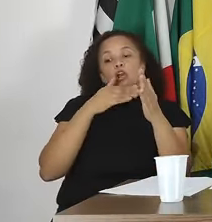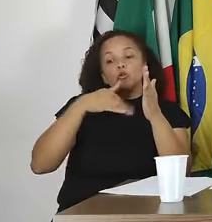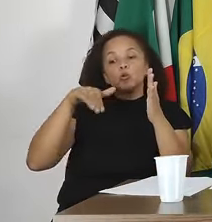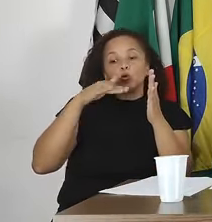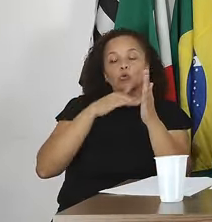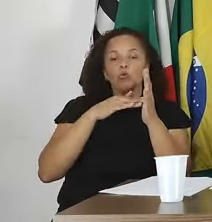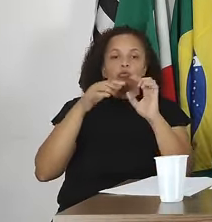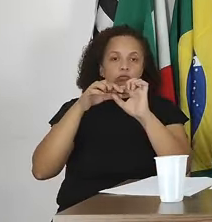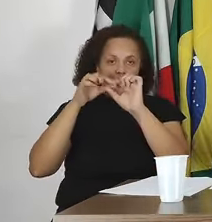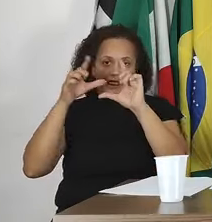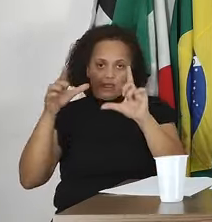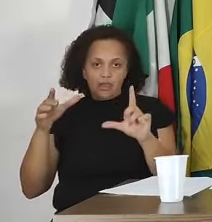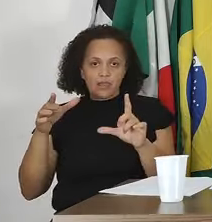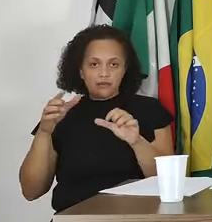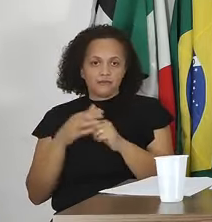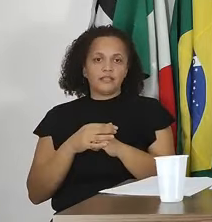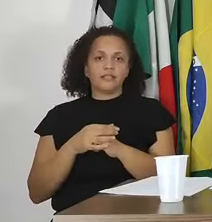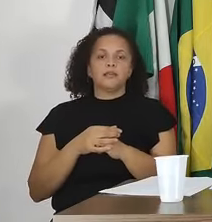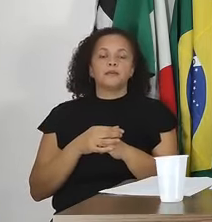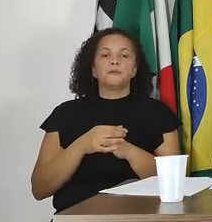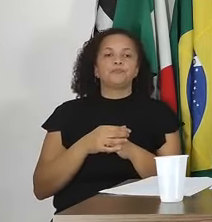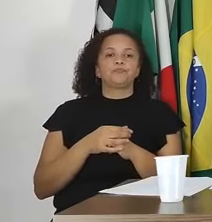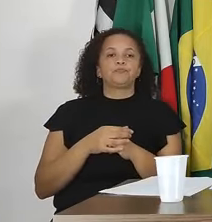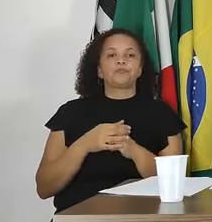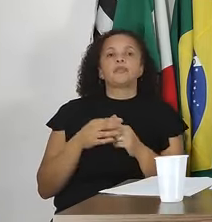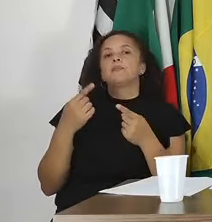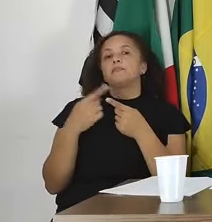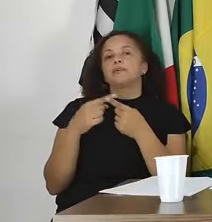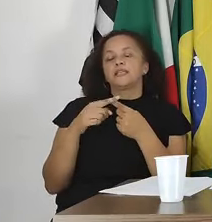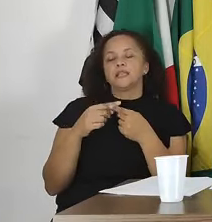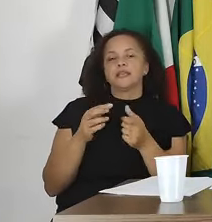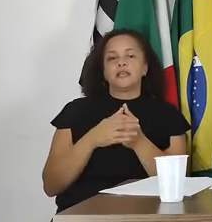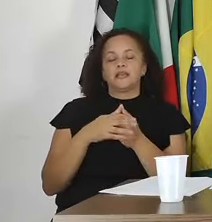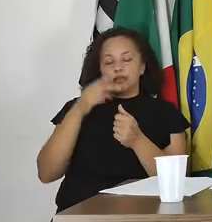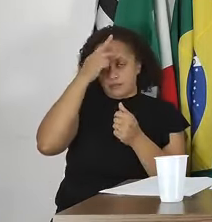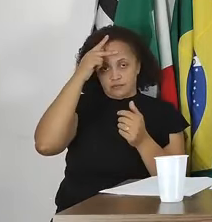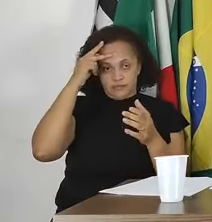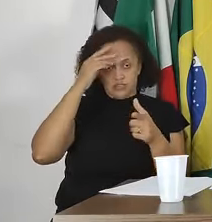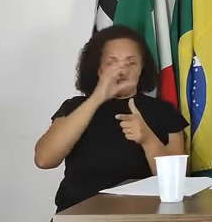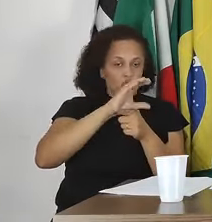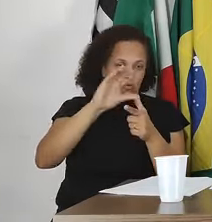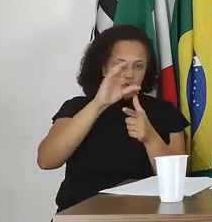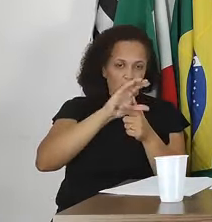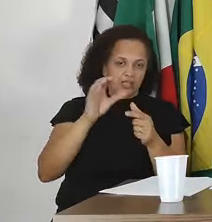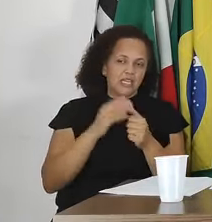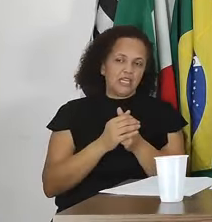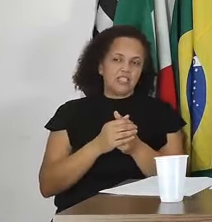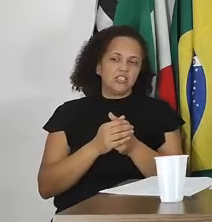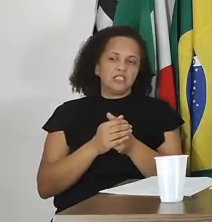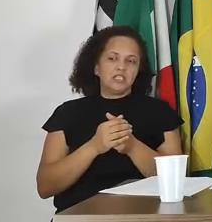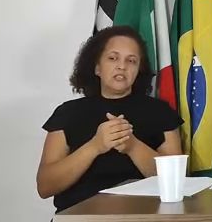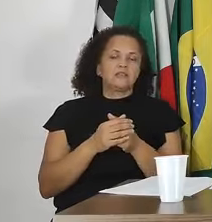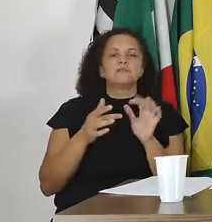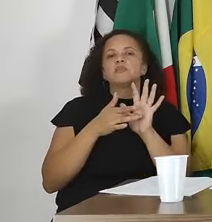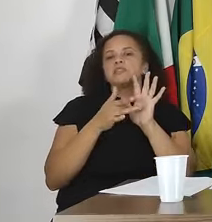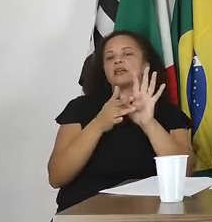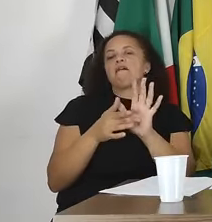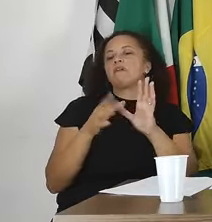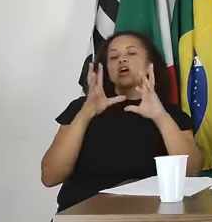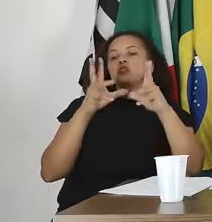época, né? Para justificar seu comportamento ali, de pecados que ele colocou aqui no